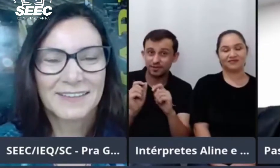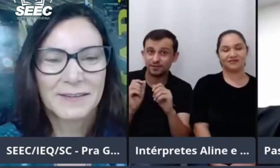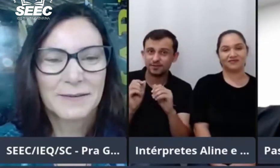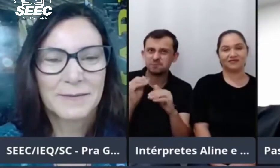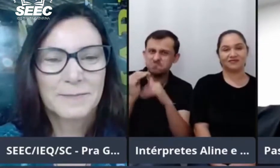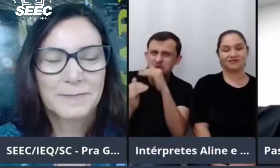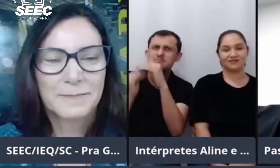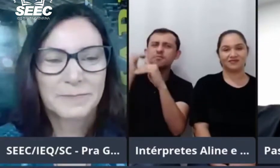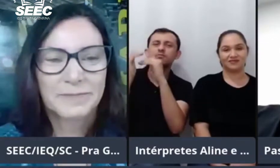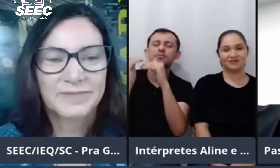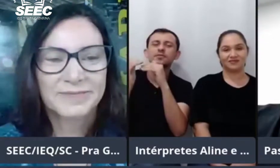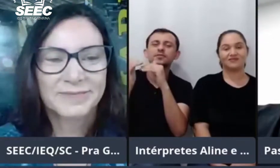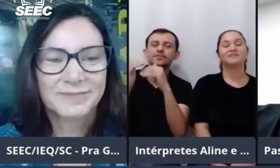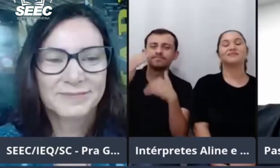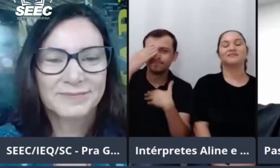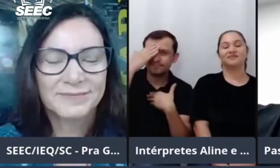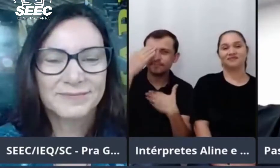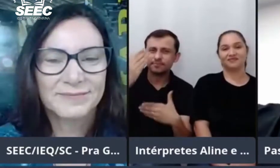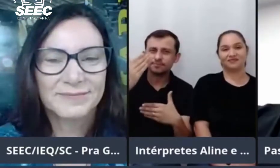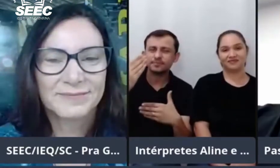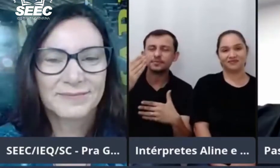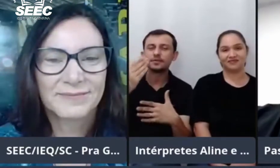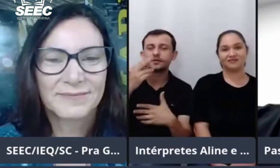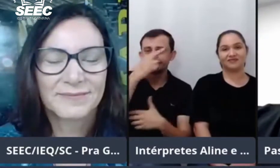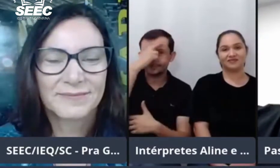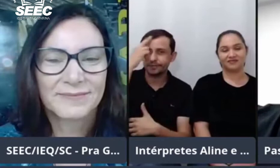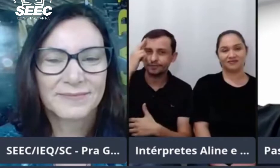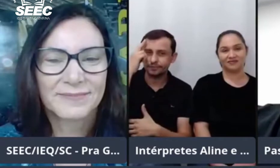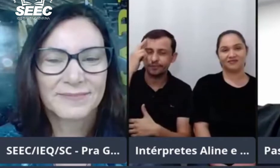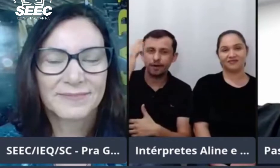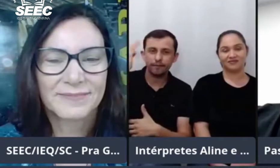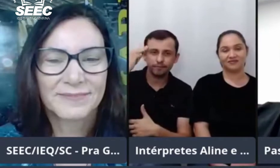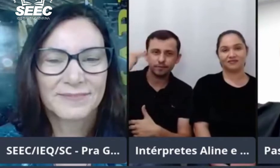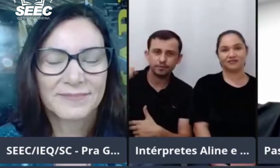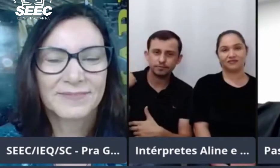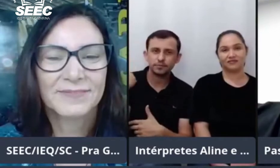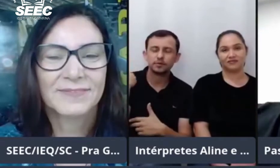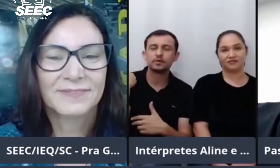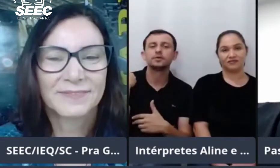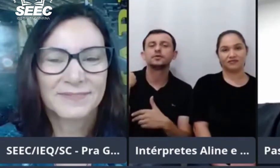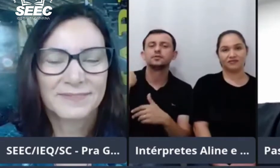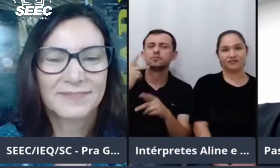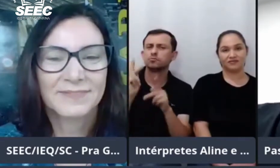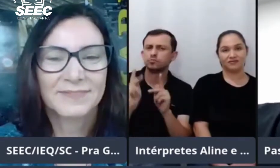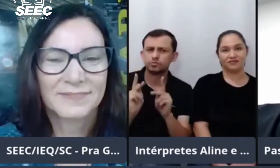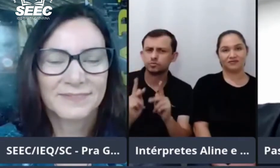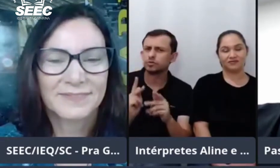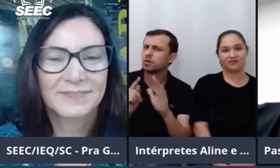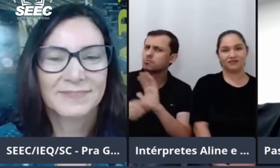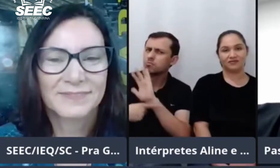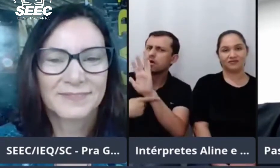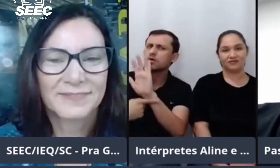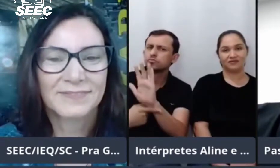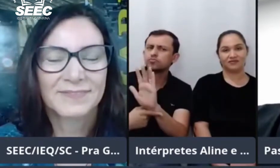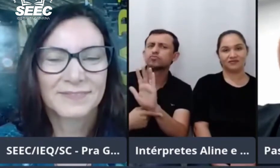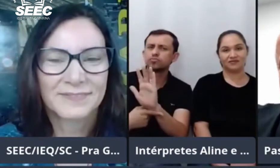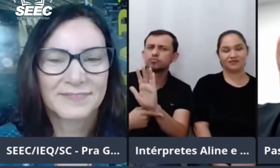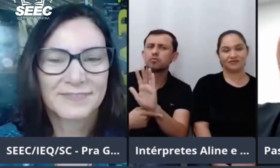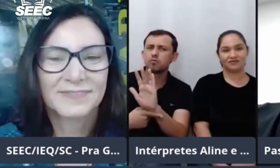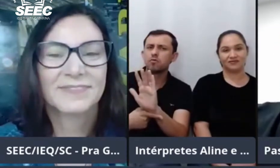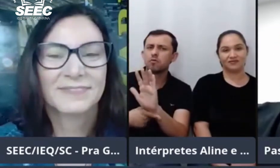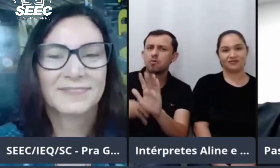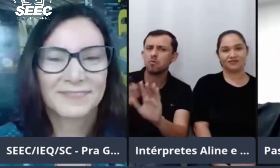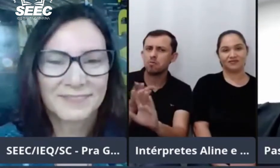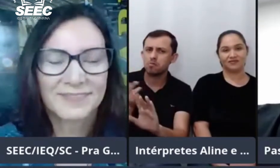que trabalhamos juntos, né? Procuramos dar toda a cobertura necessária, todo o apoio, né? Não medimos esforços para isso, a gente